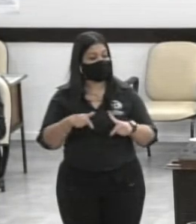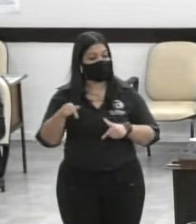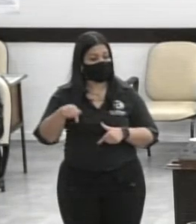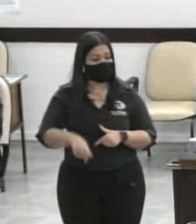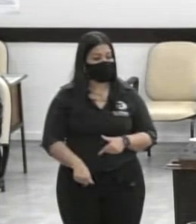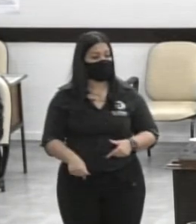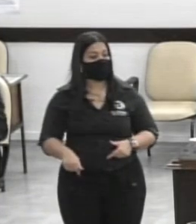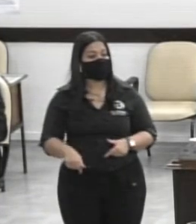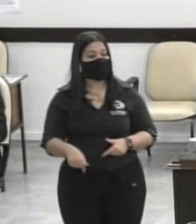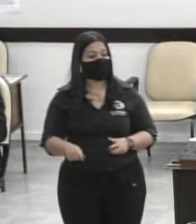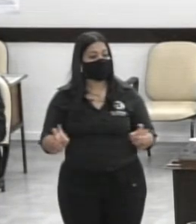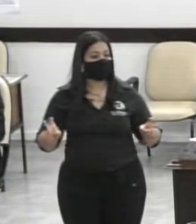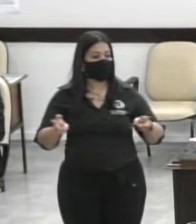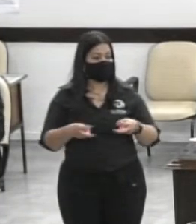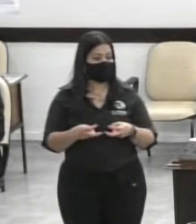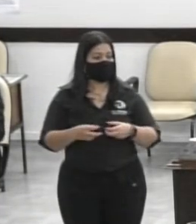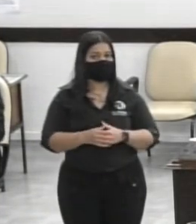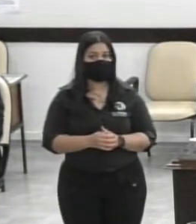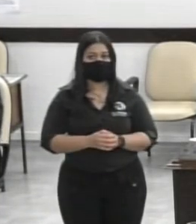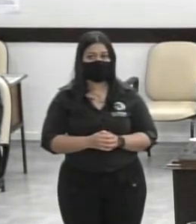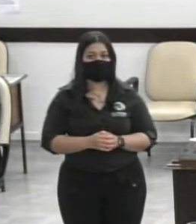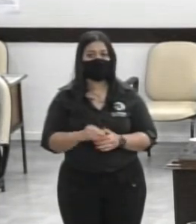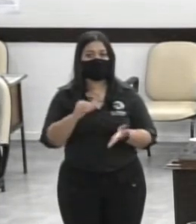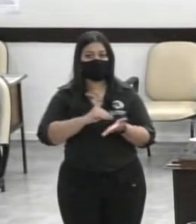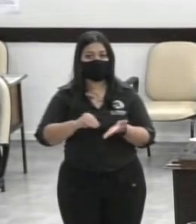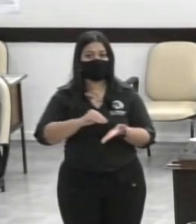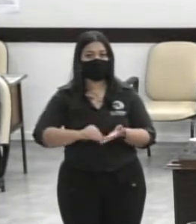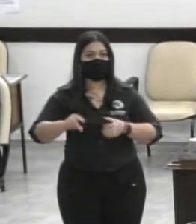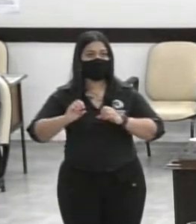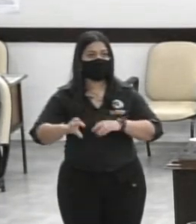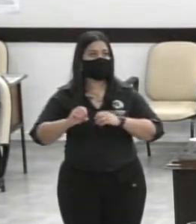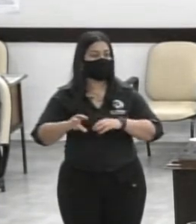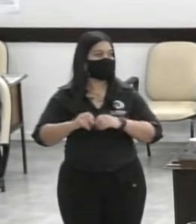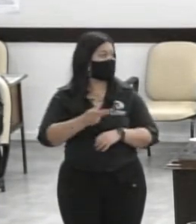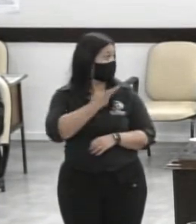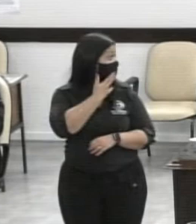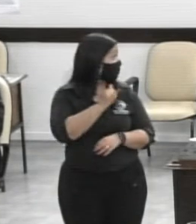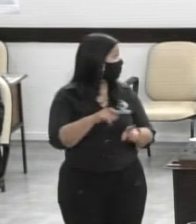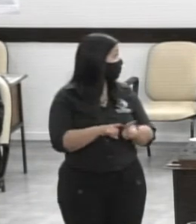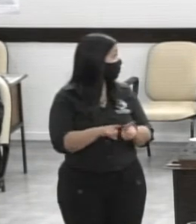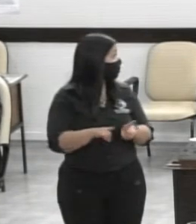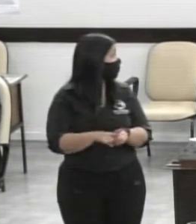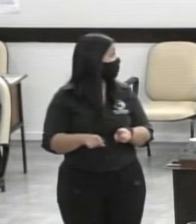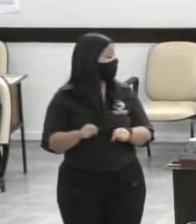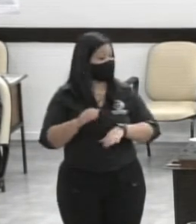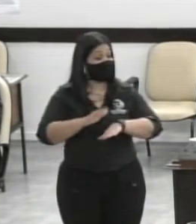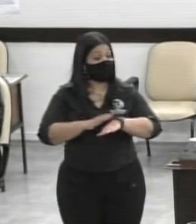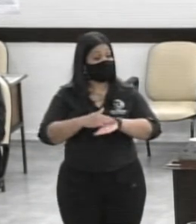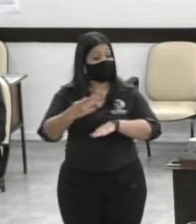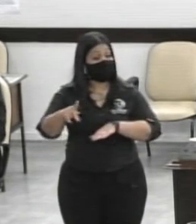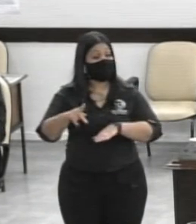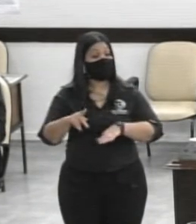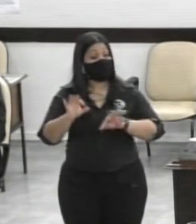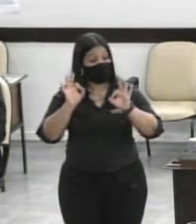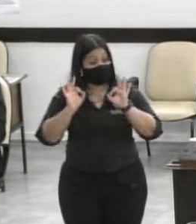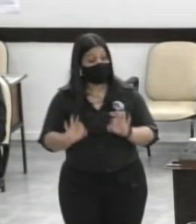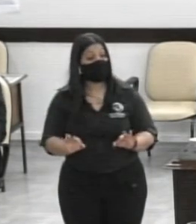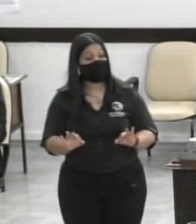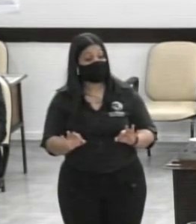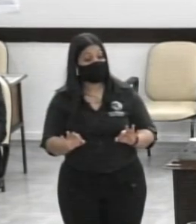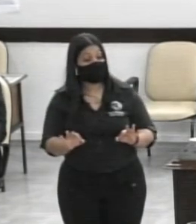cidade. A senhora à frente da Secretaria de Educação, os pais fazendo o seu papel, e com certeza